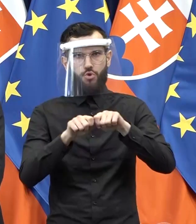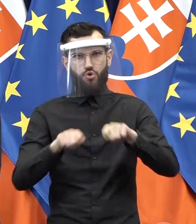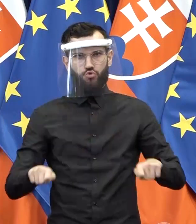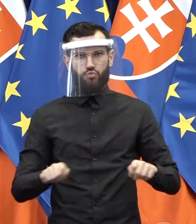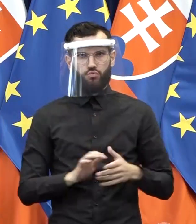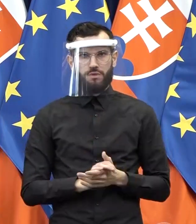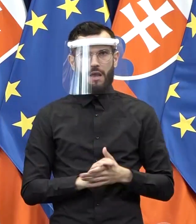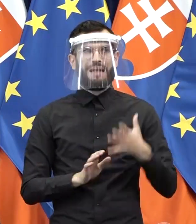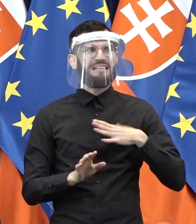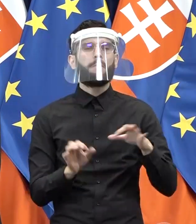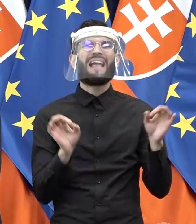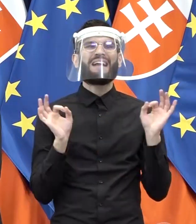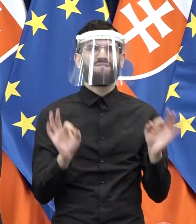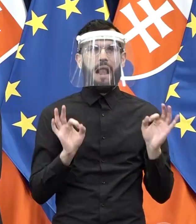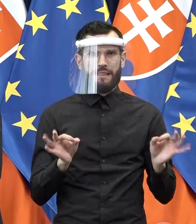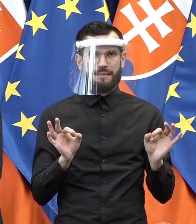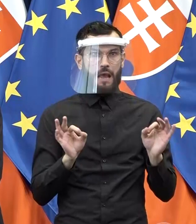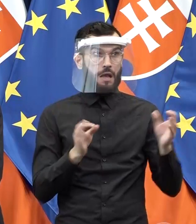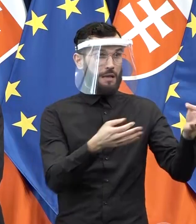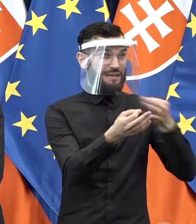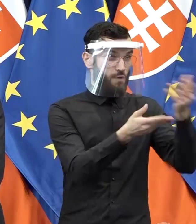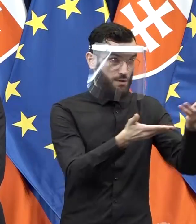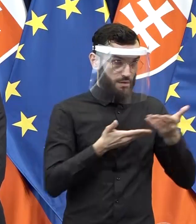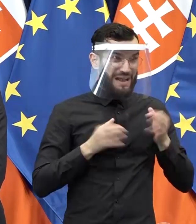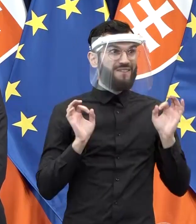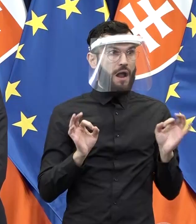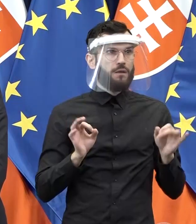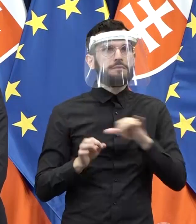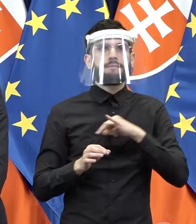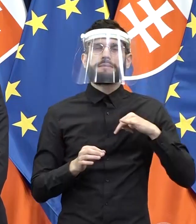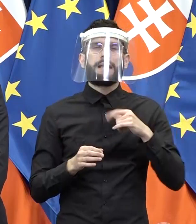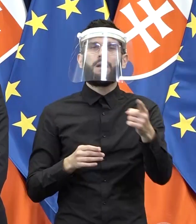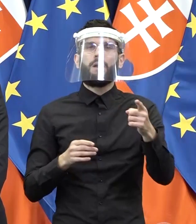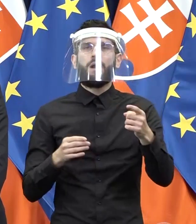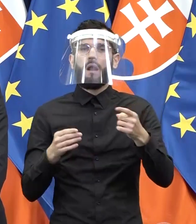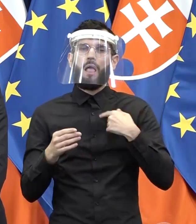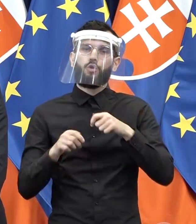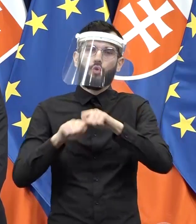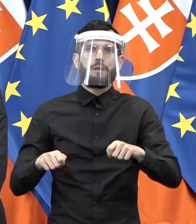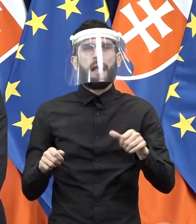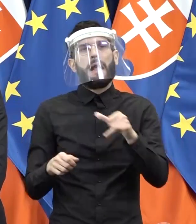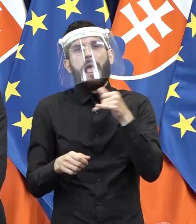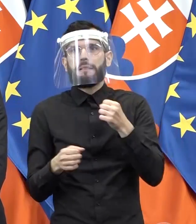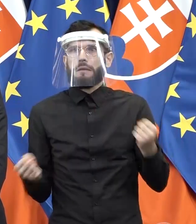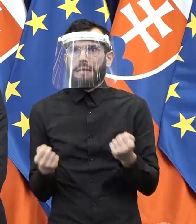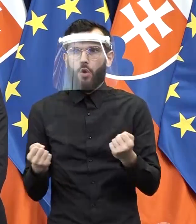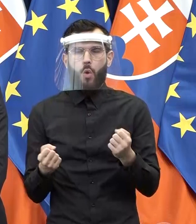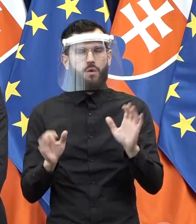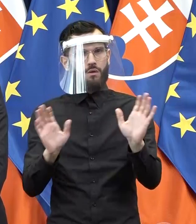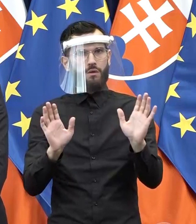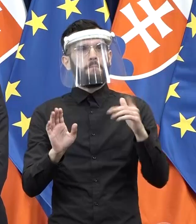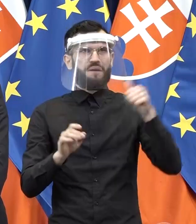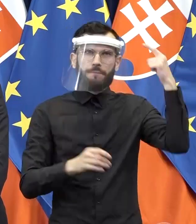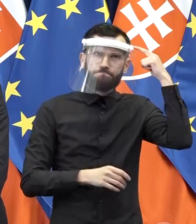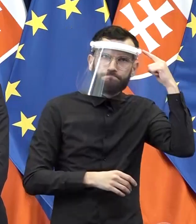dostatku kvalitných, dobrých informácií, nerobiť rozhodnutia zbrklé, ale radšej po dobrom zvážení